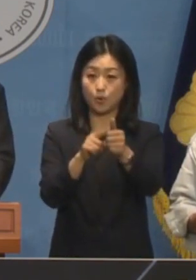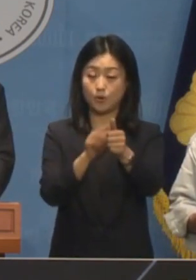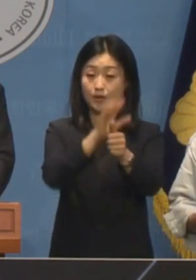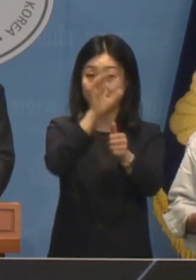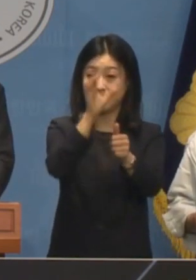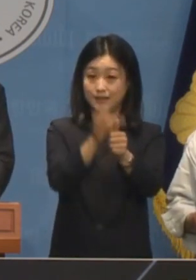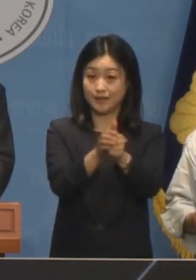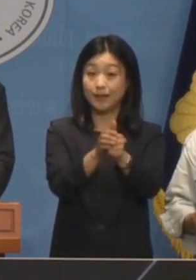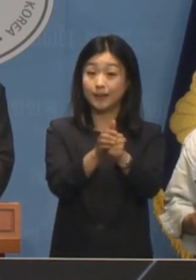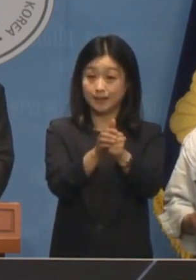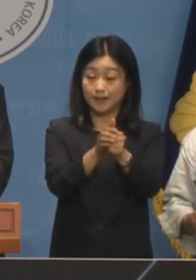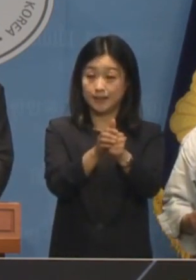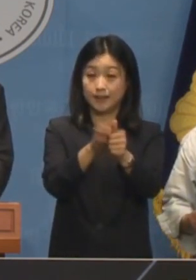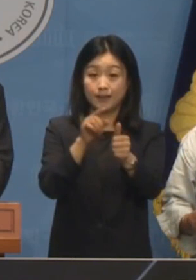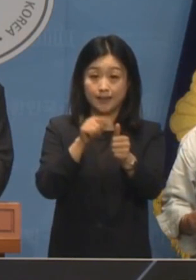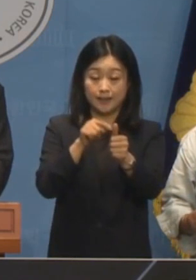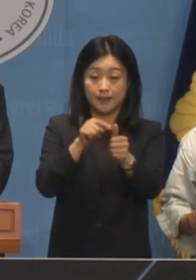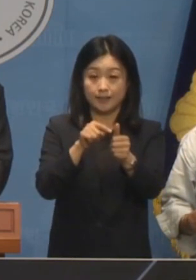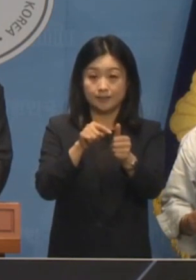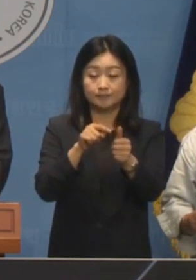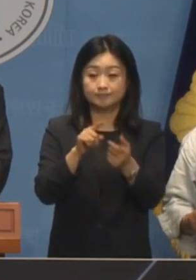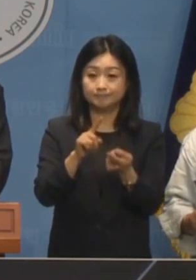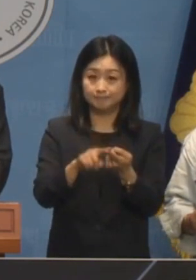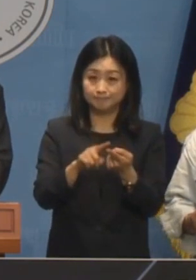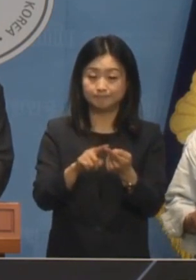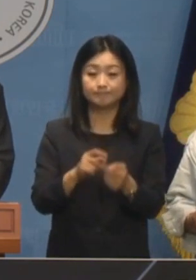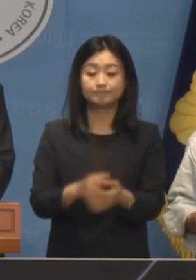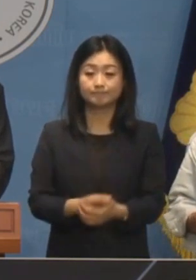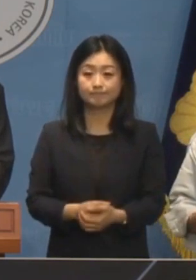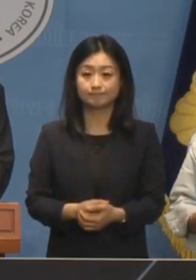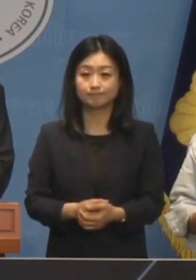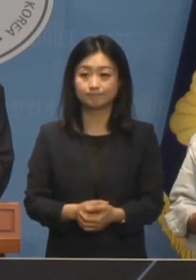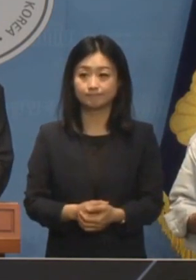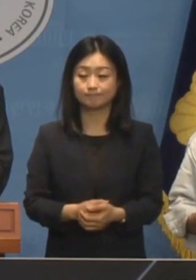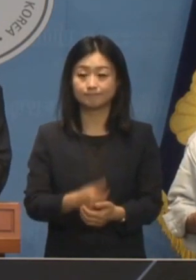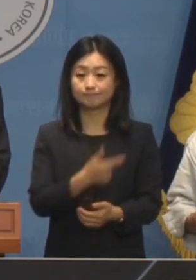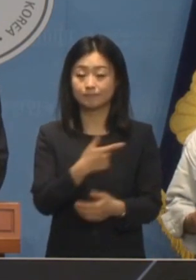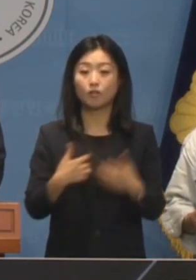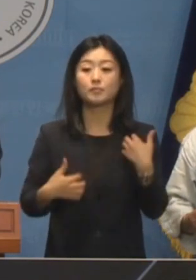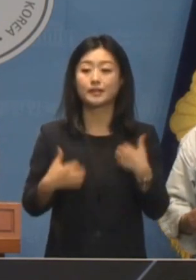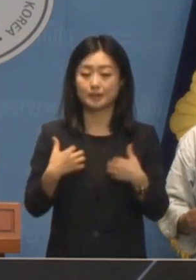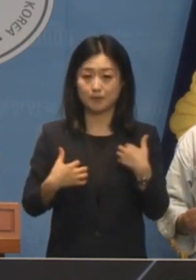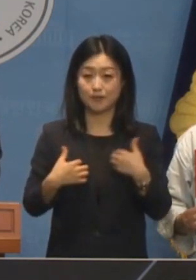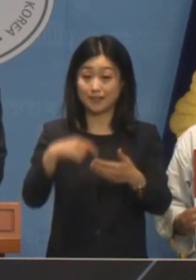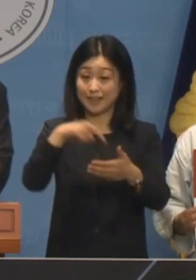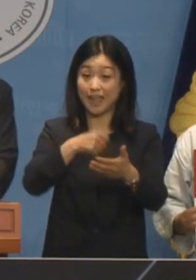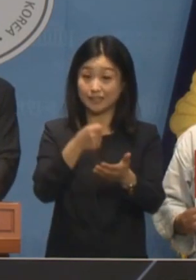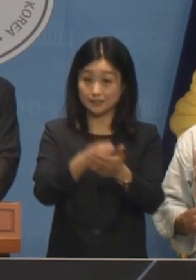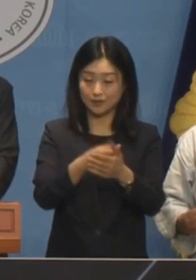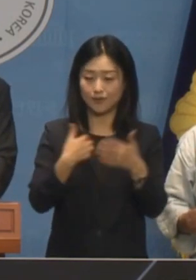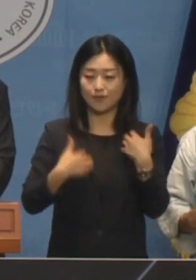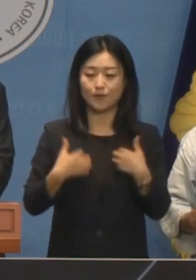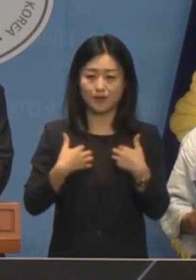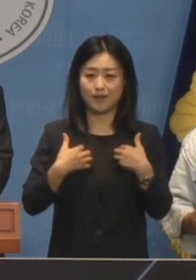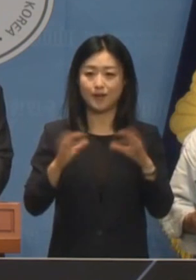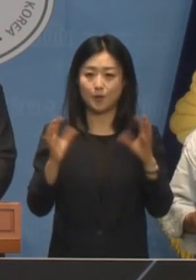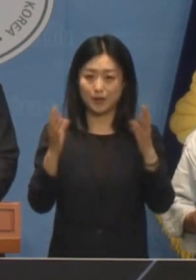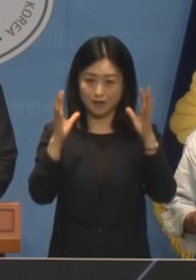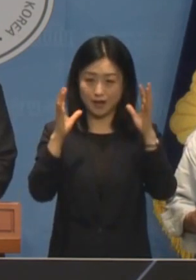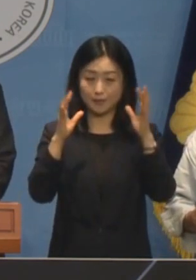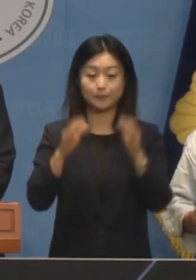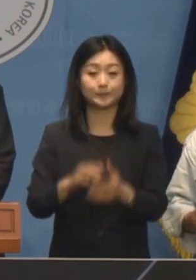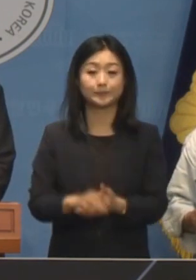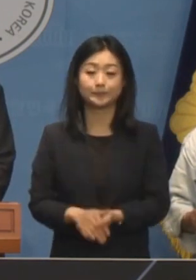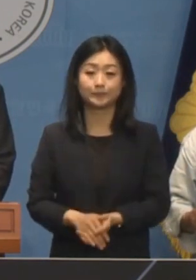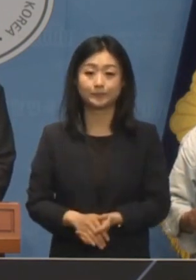위원장을 지명하게 된 것에 대해서 먼저 환영하고 또 이번에